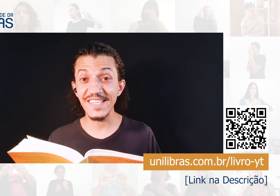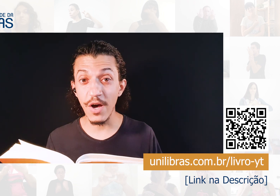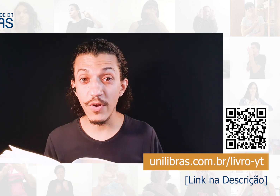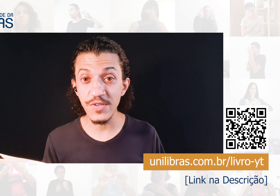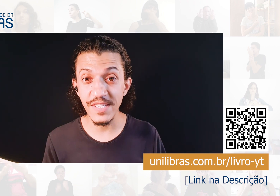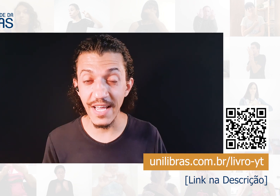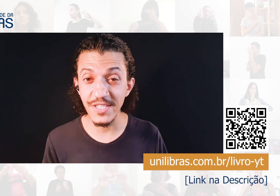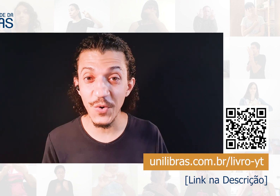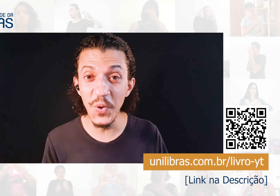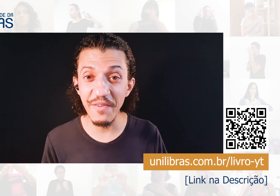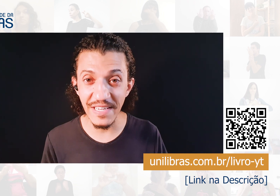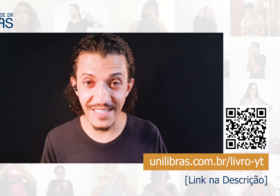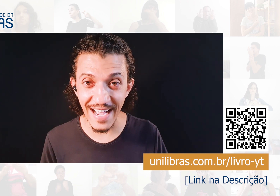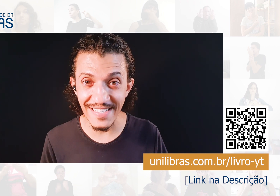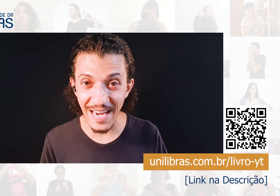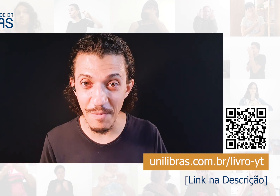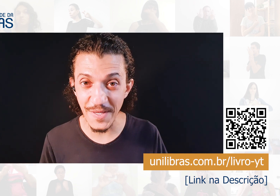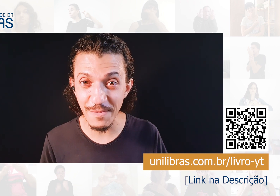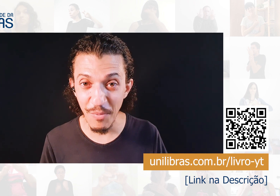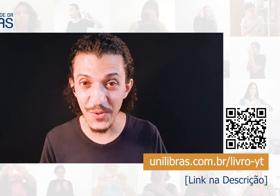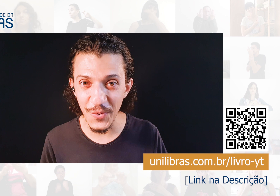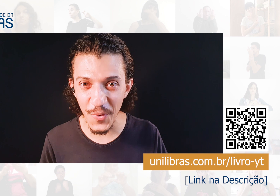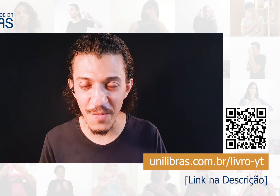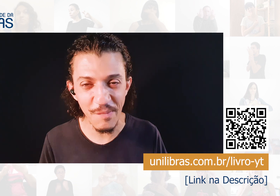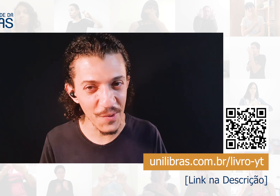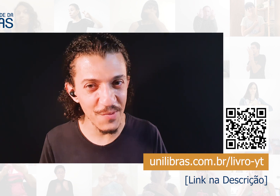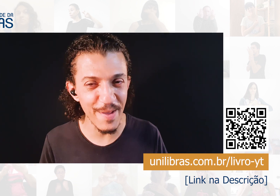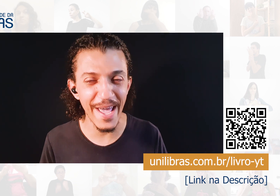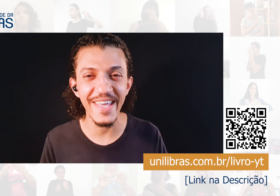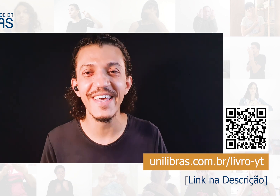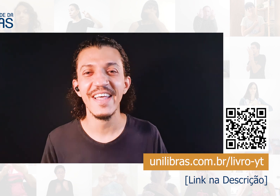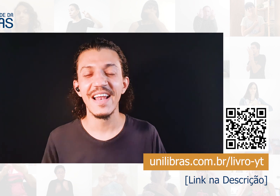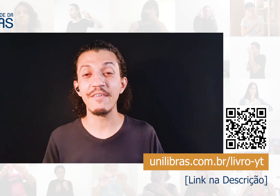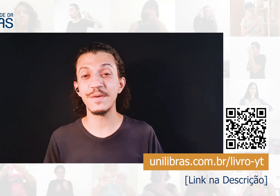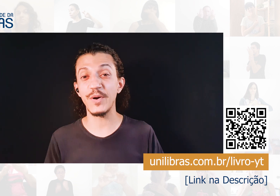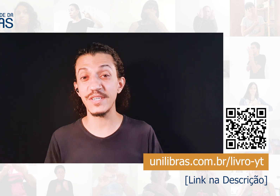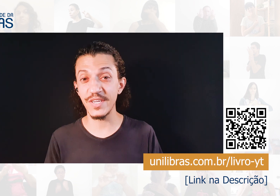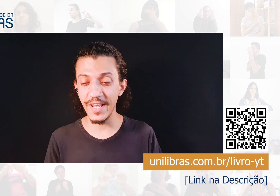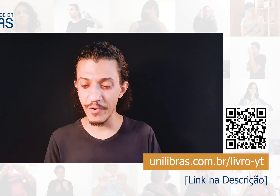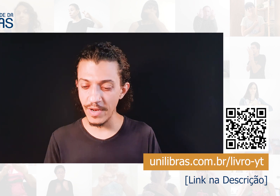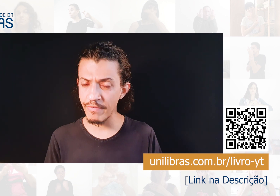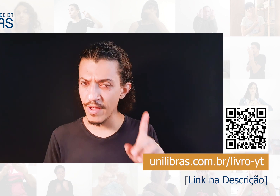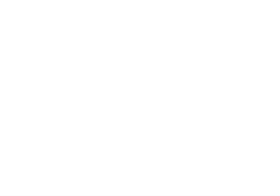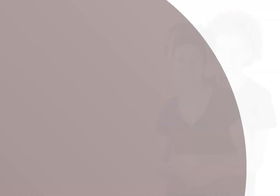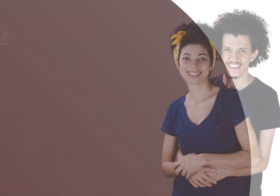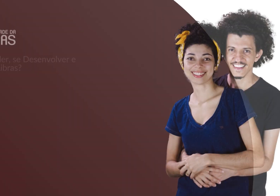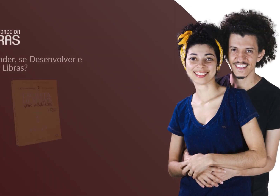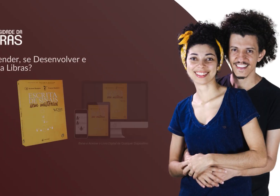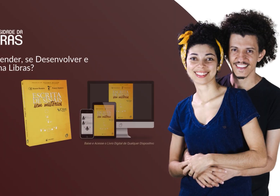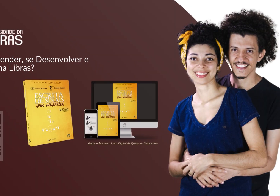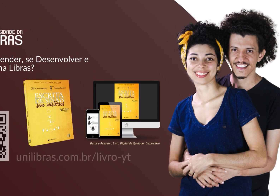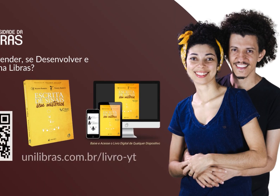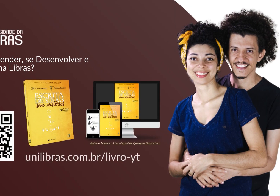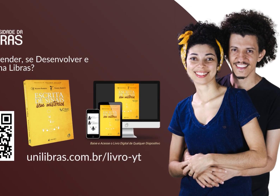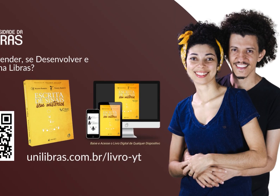pode acessar o nosso site universidadedalibras.com.br. Lá você pode adquirir o livro.